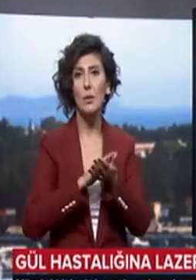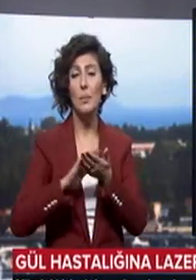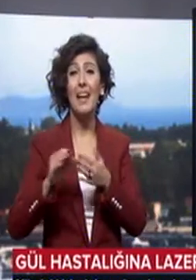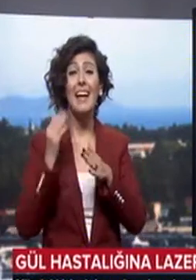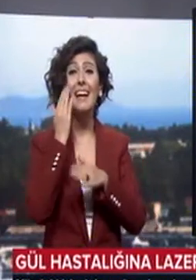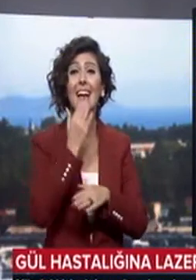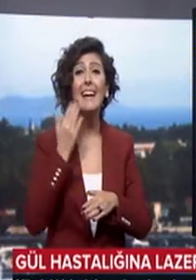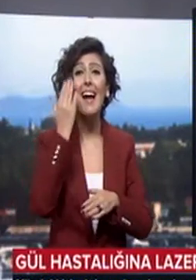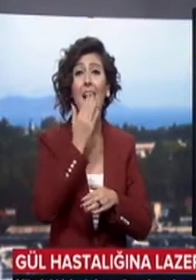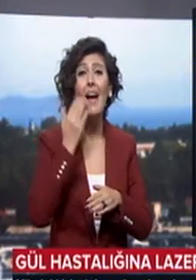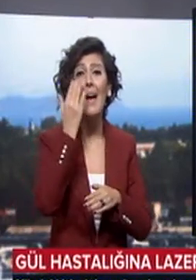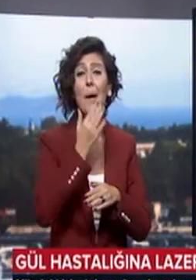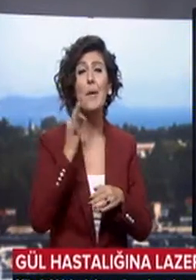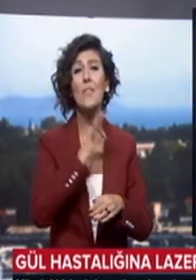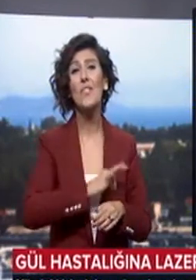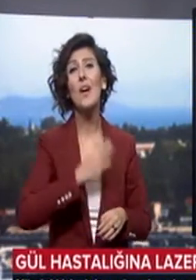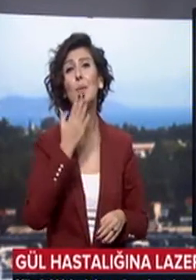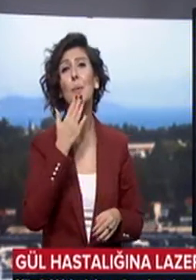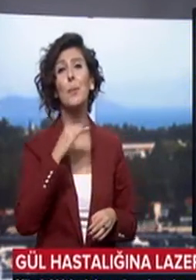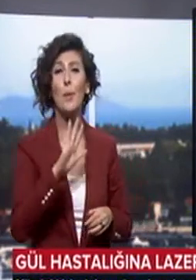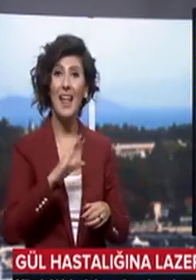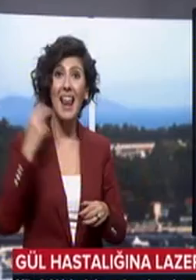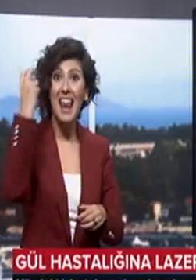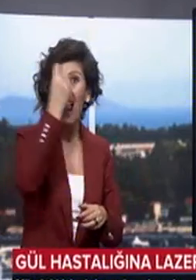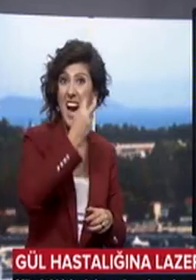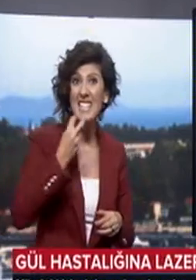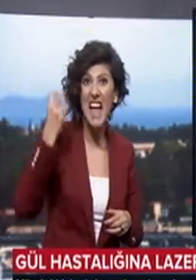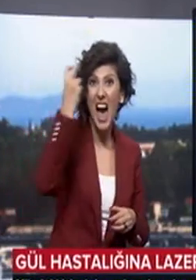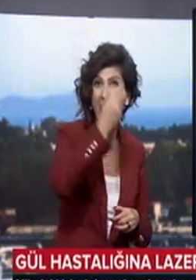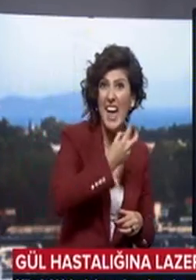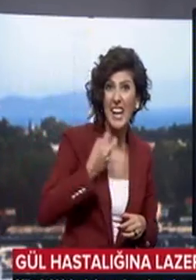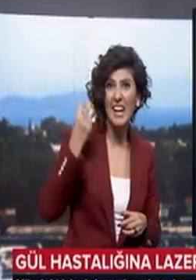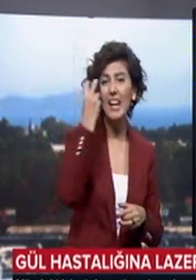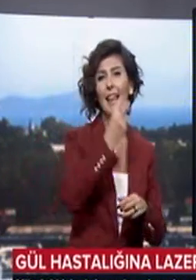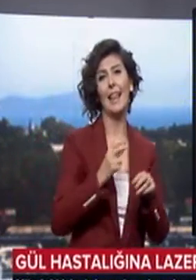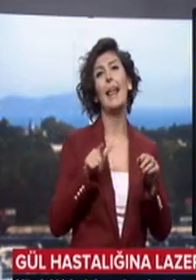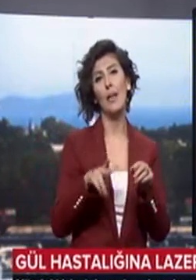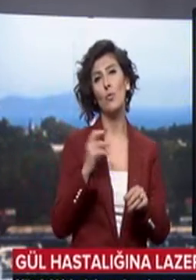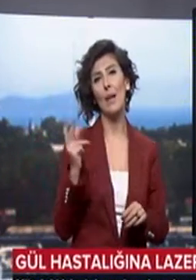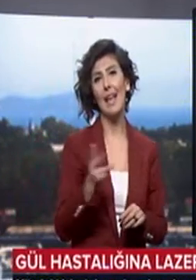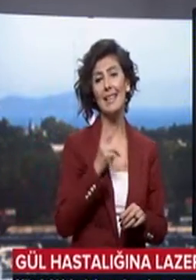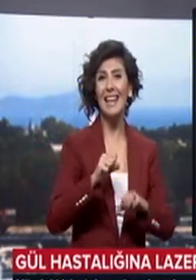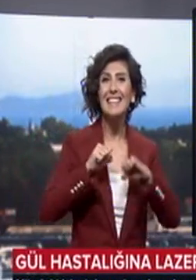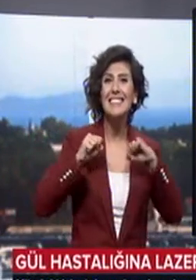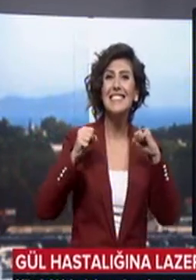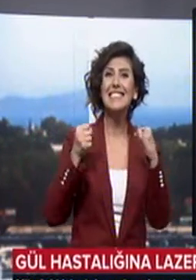tarz damar hastalıklarında. Lazer çok etkili bir yöntem. Daha çok kış döneminde tercih